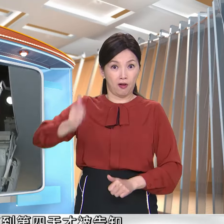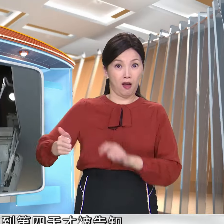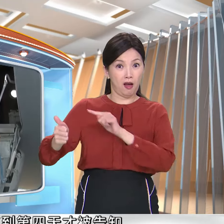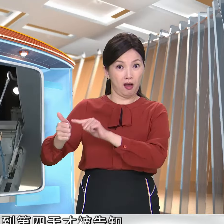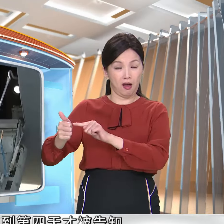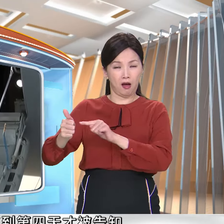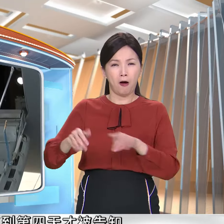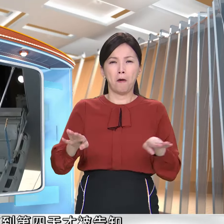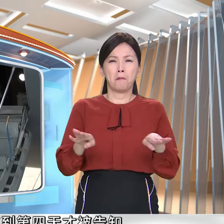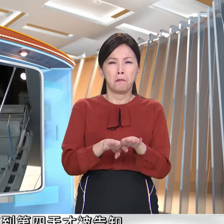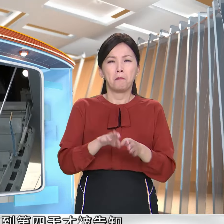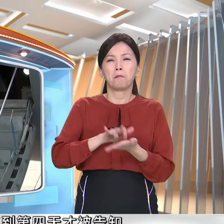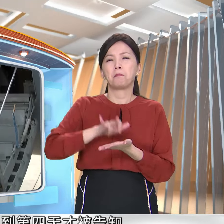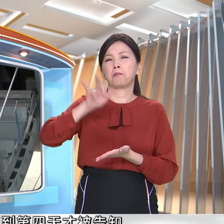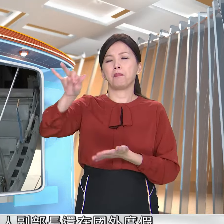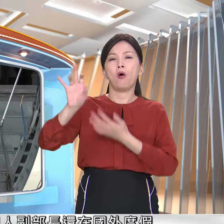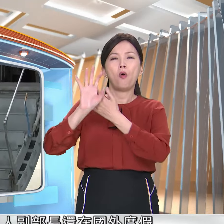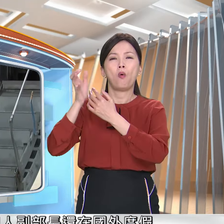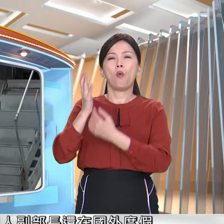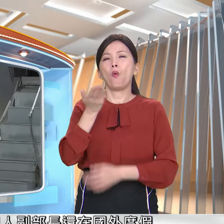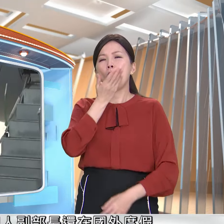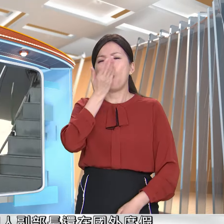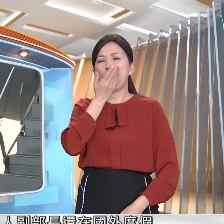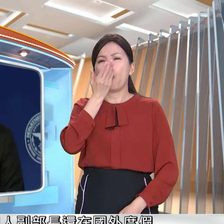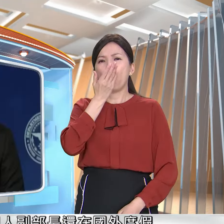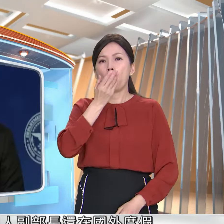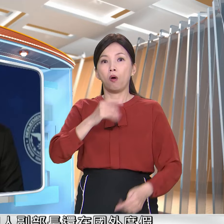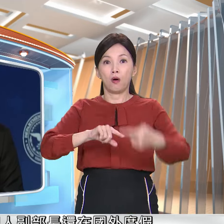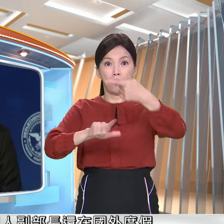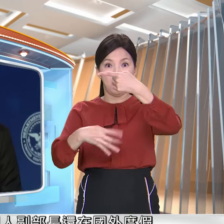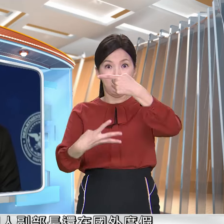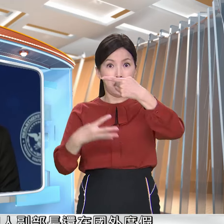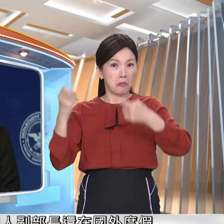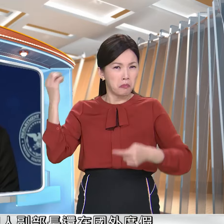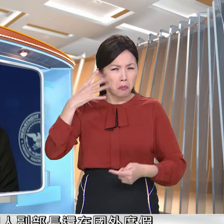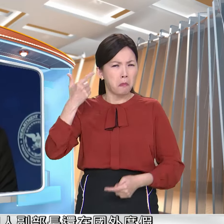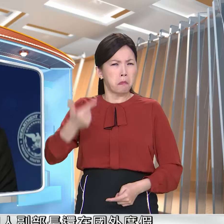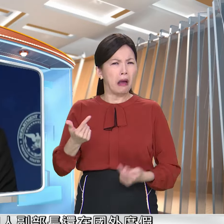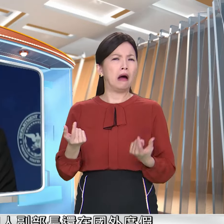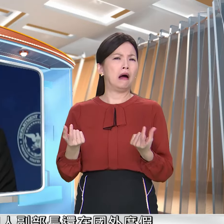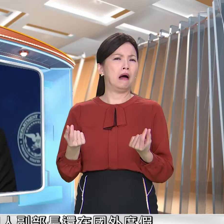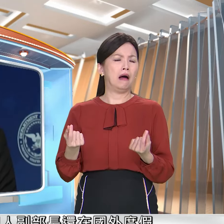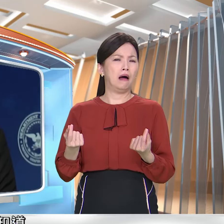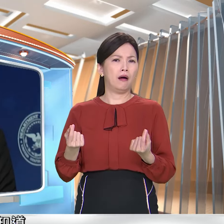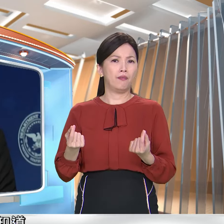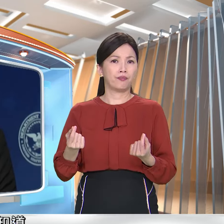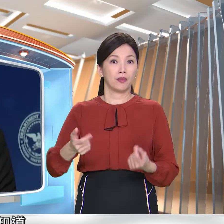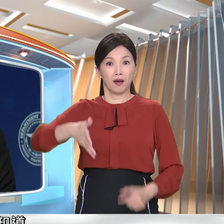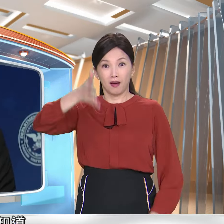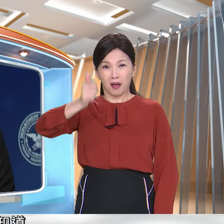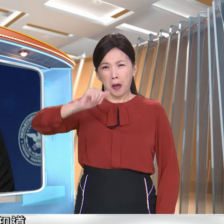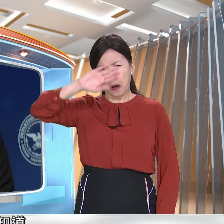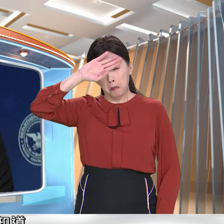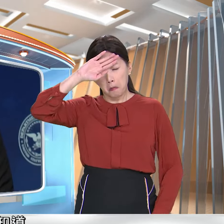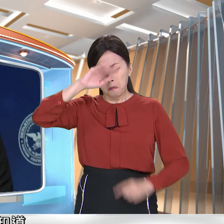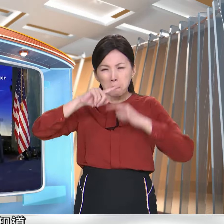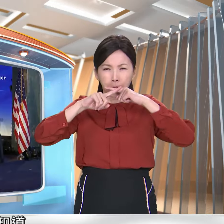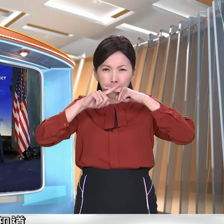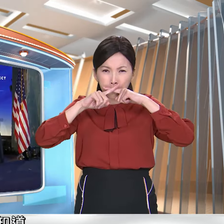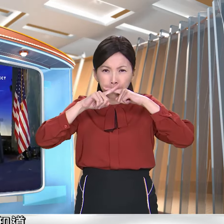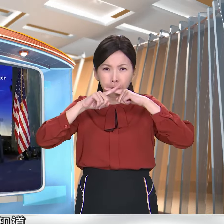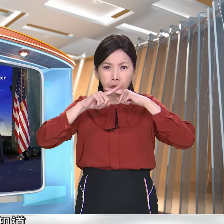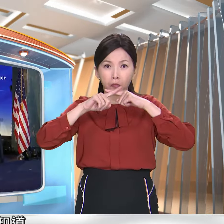知，他的职务代理人副部长还在国外度假，也是到四号才知